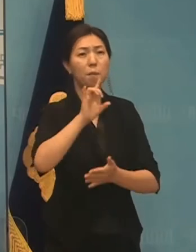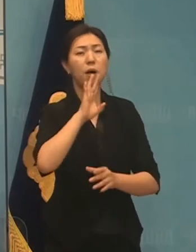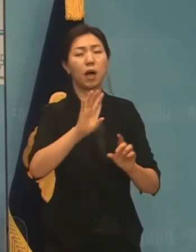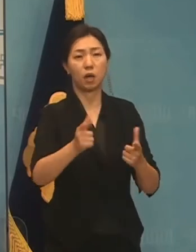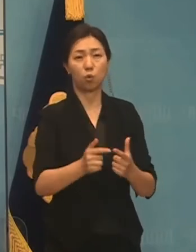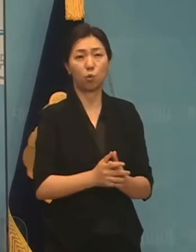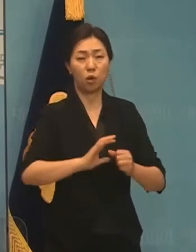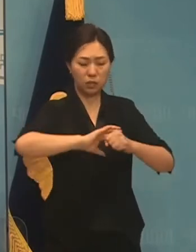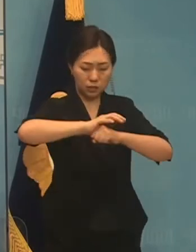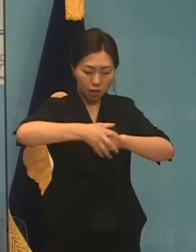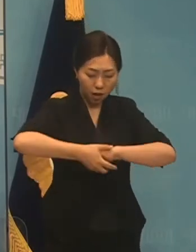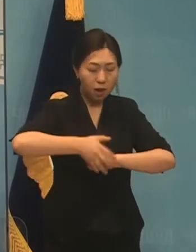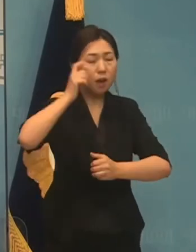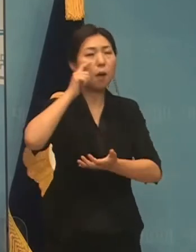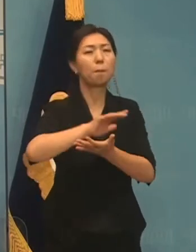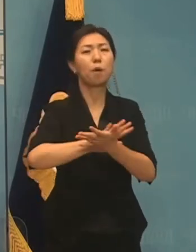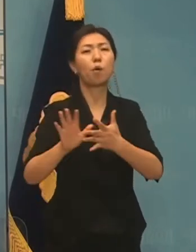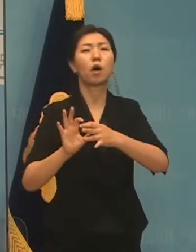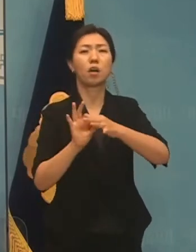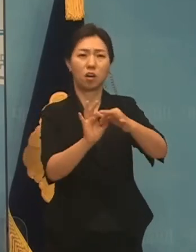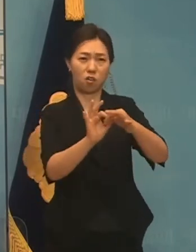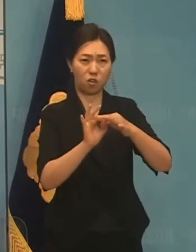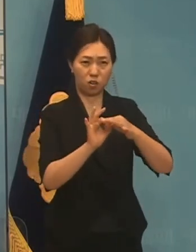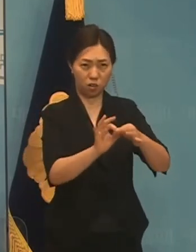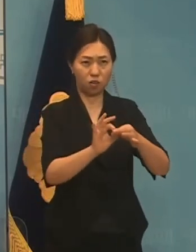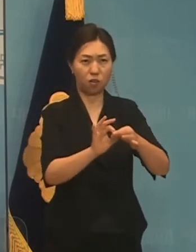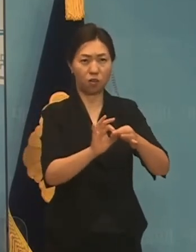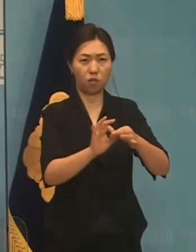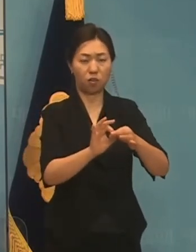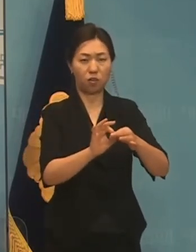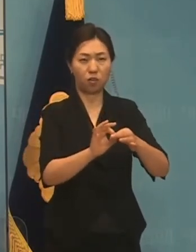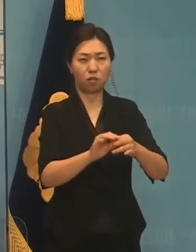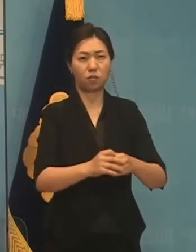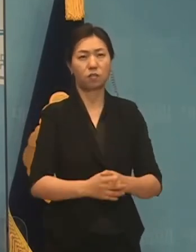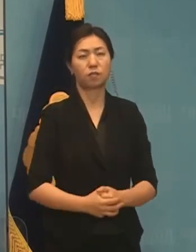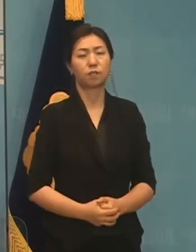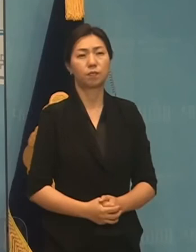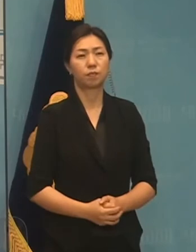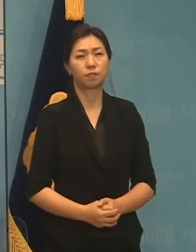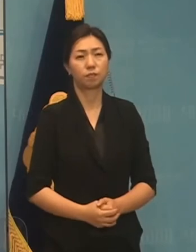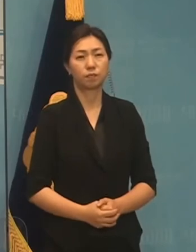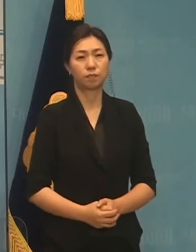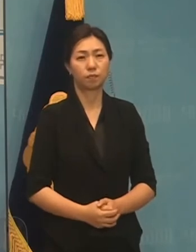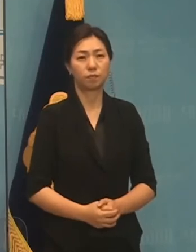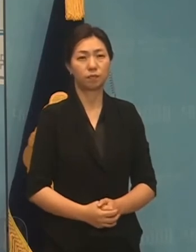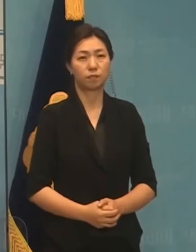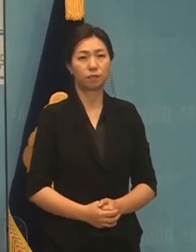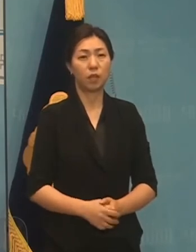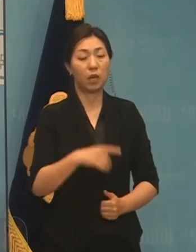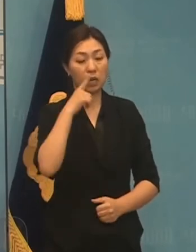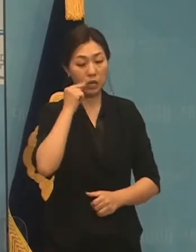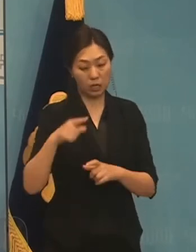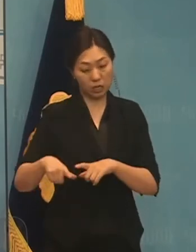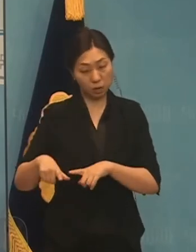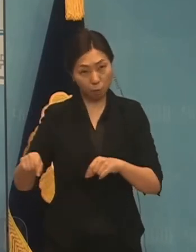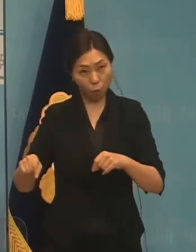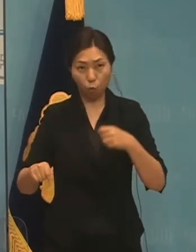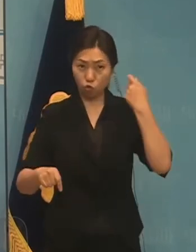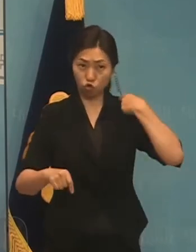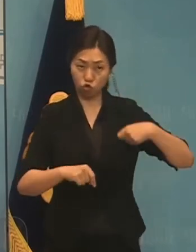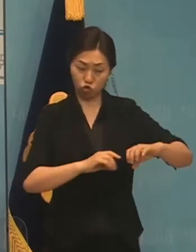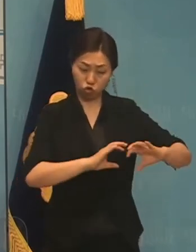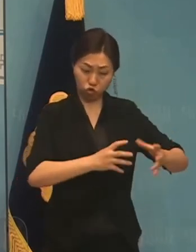아니라 세계 평화와도 직결되어 있다고 해도 과언이 아닐 것입니다. 일본,